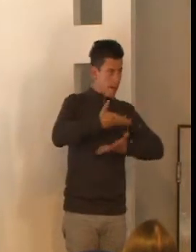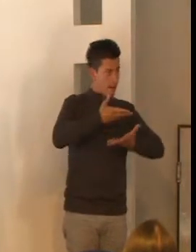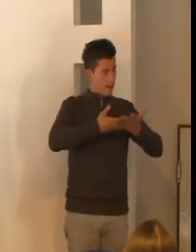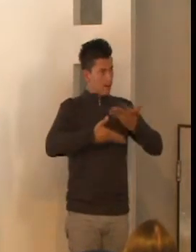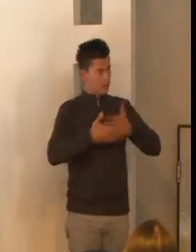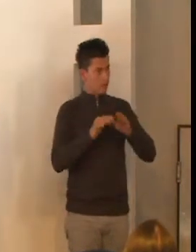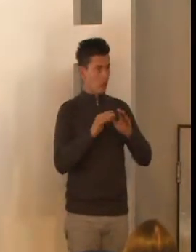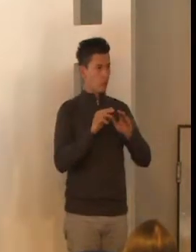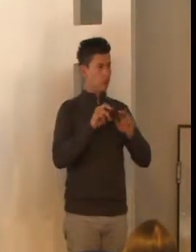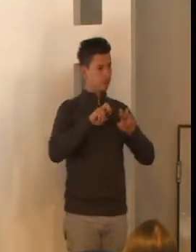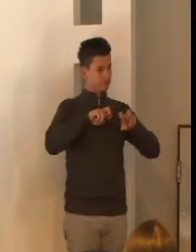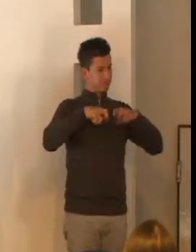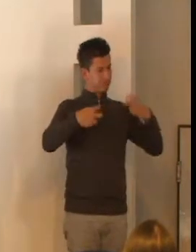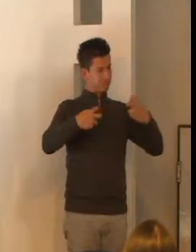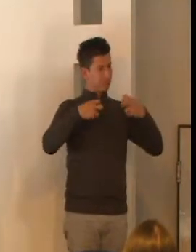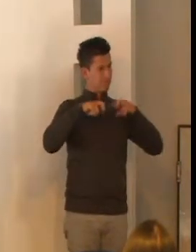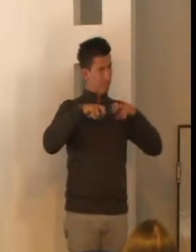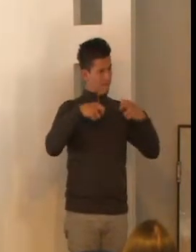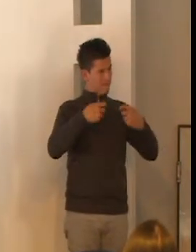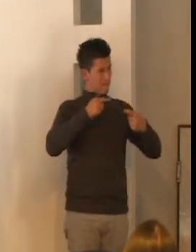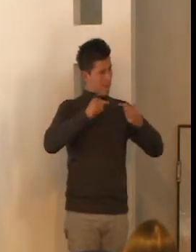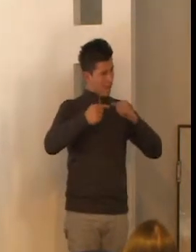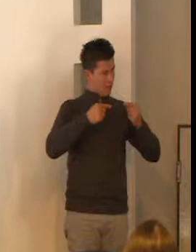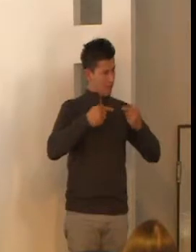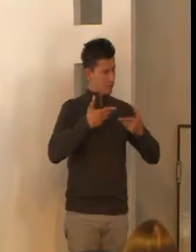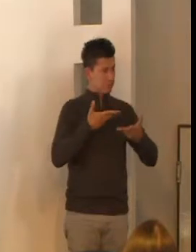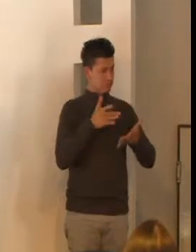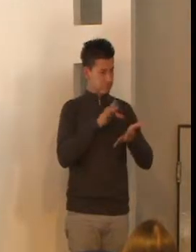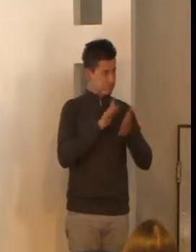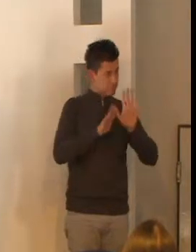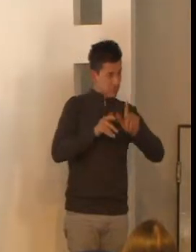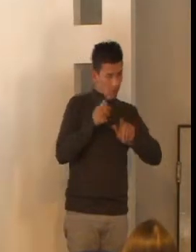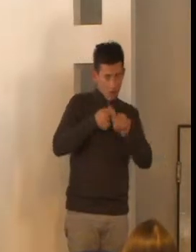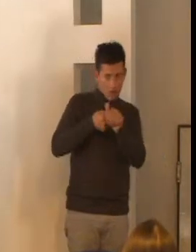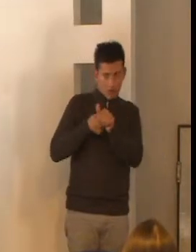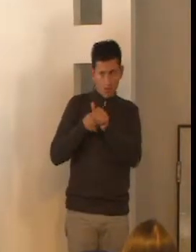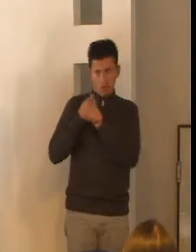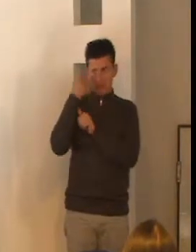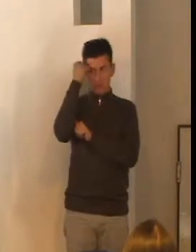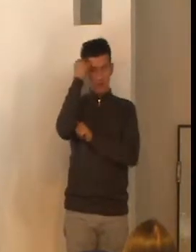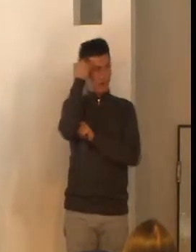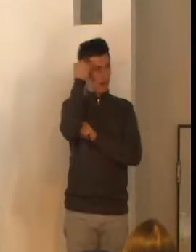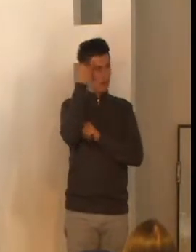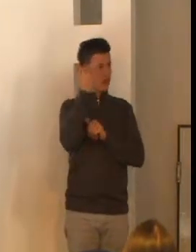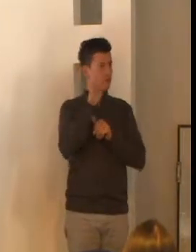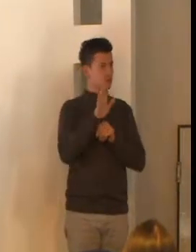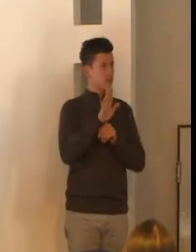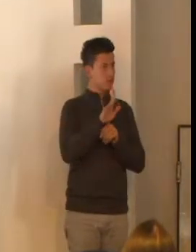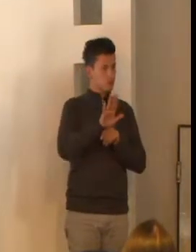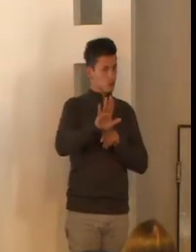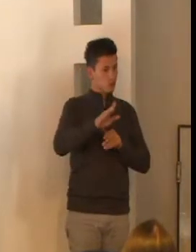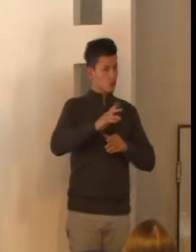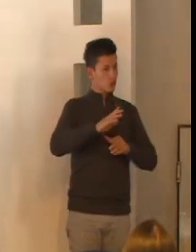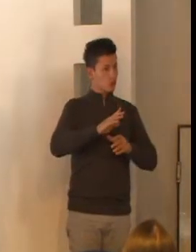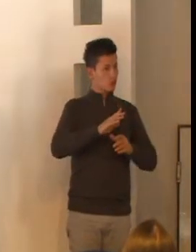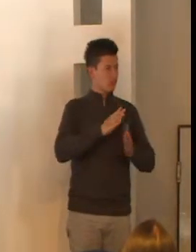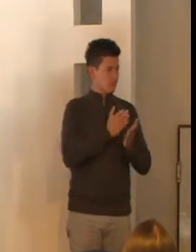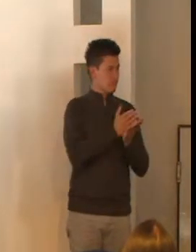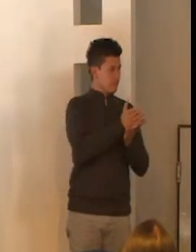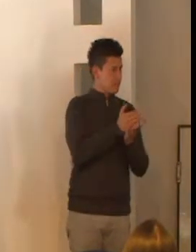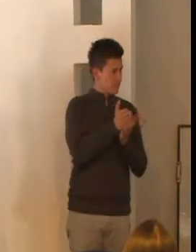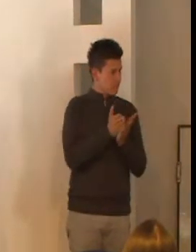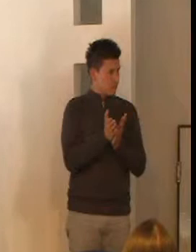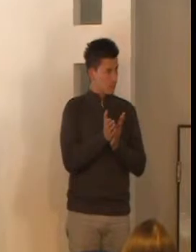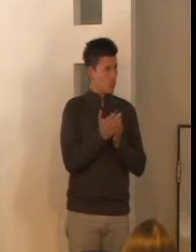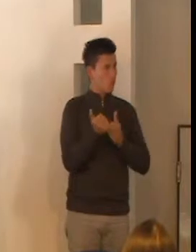conversatorio, un panel de intervención de los profesores del programa en